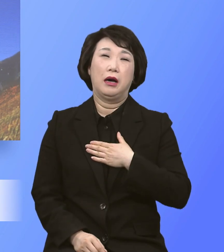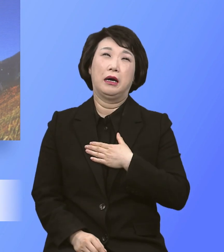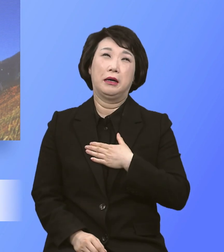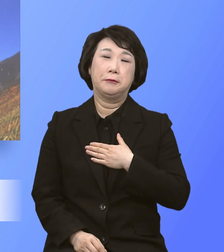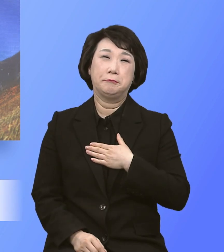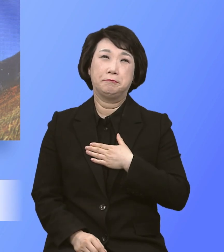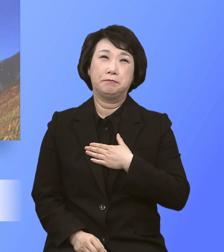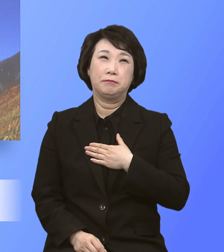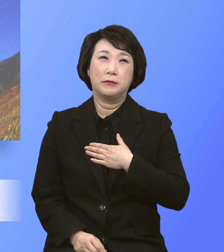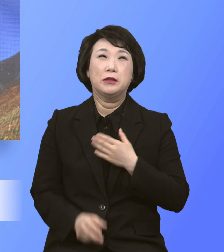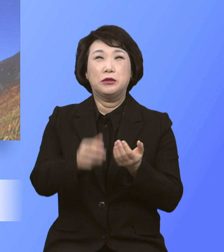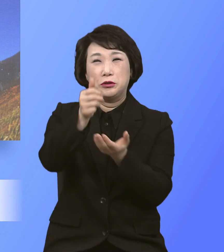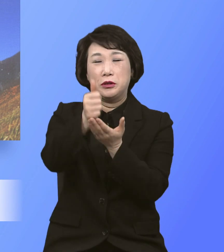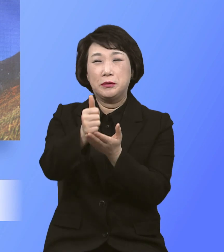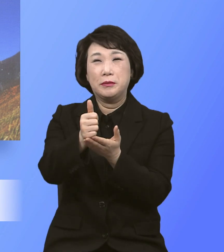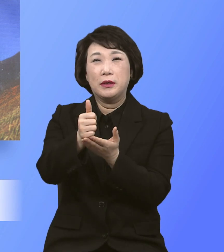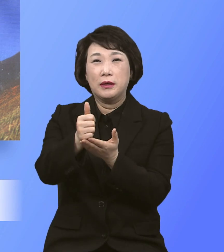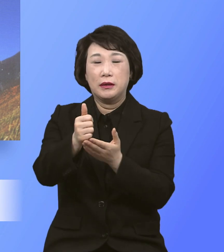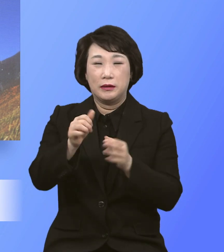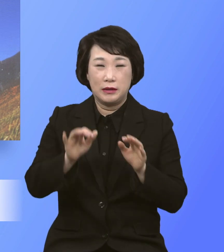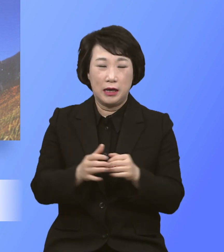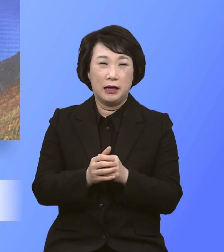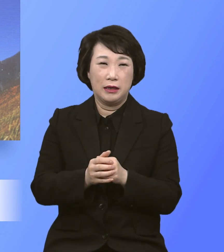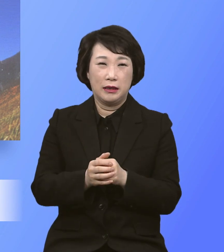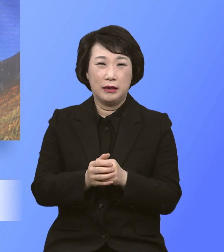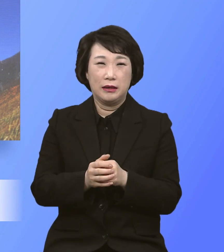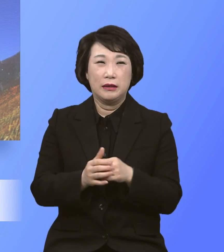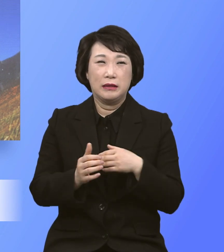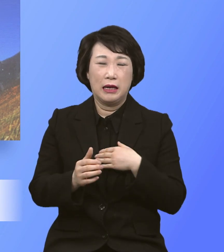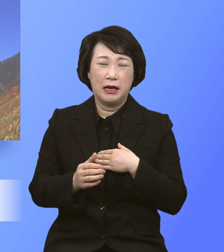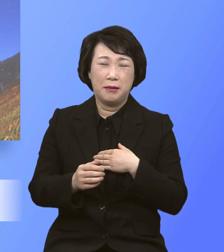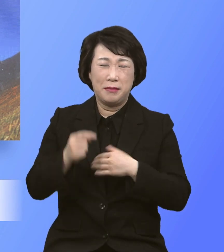주님이 이렇게 속이 시원하도록 기도하고 울었으니